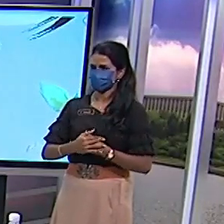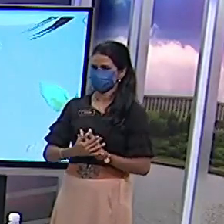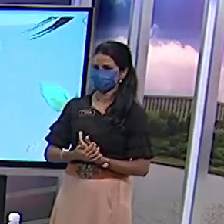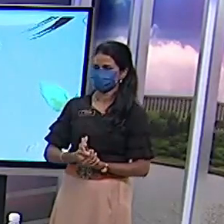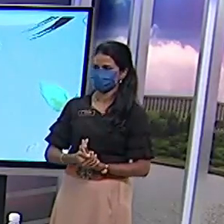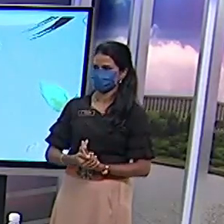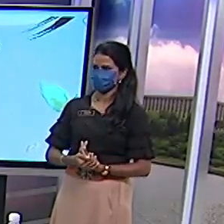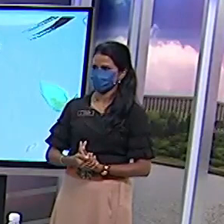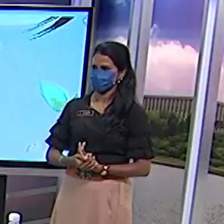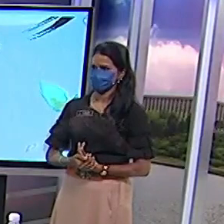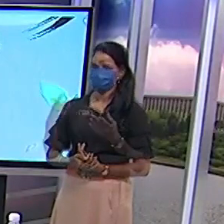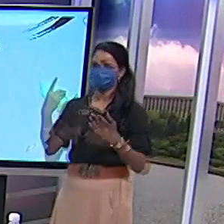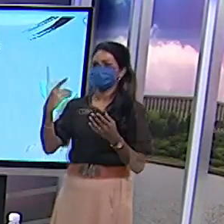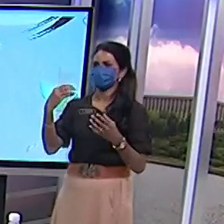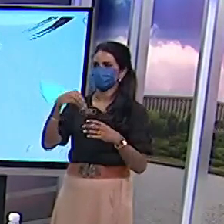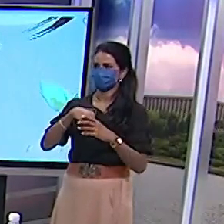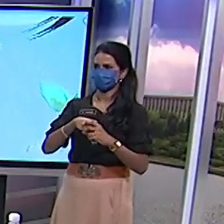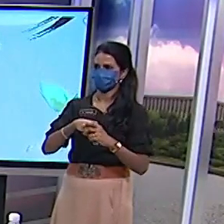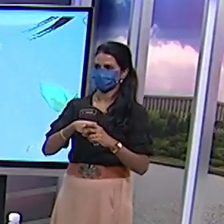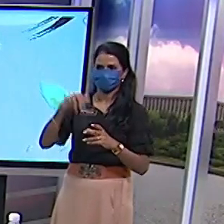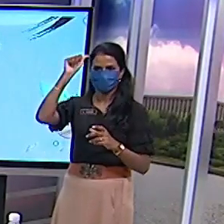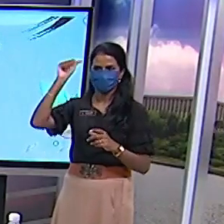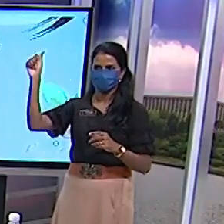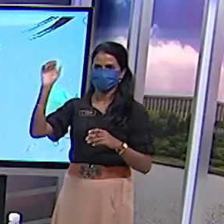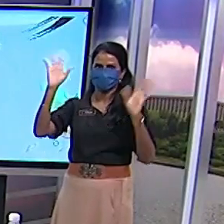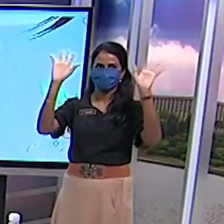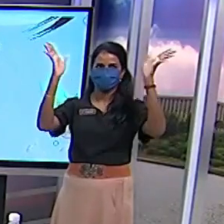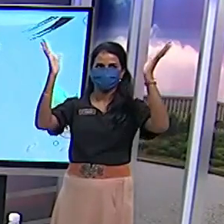Jadi kita jumpa lagi. Assalamualaikum. Bye.